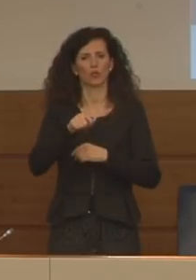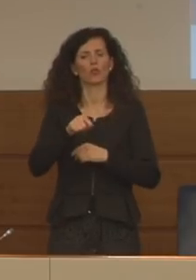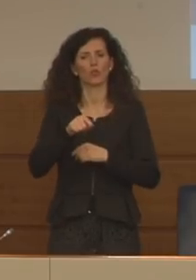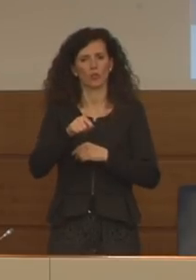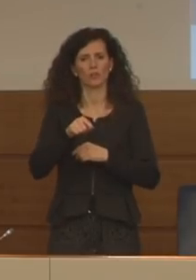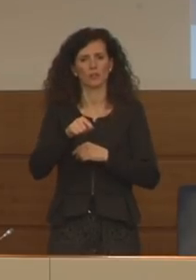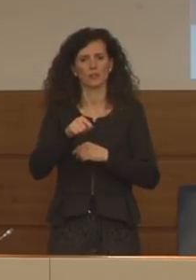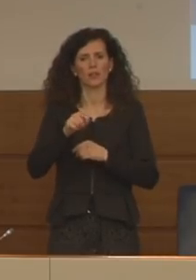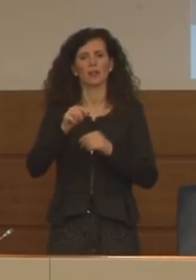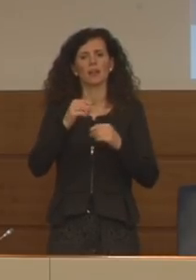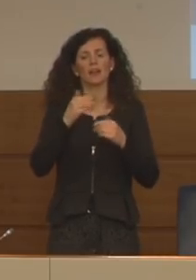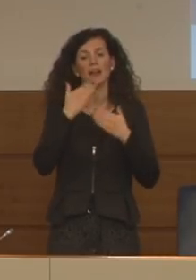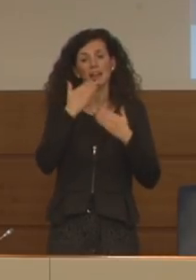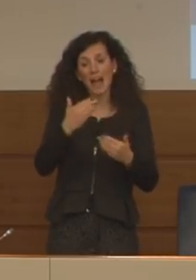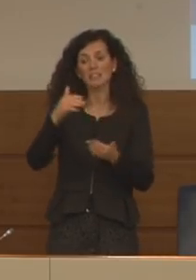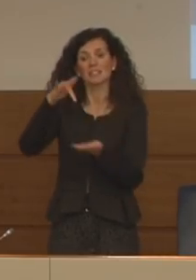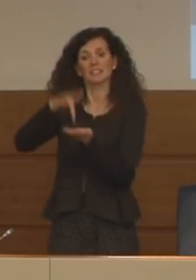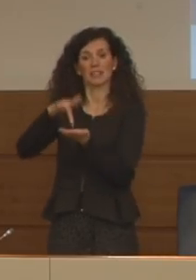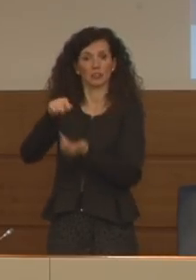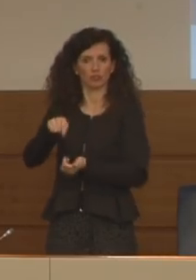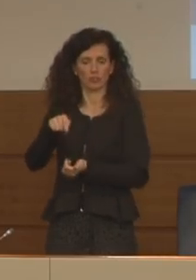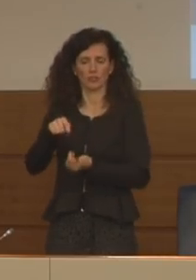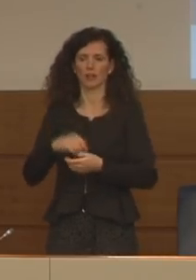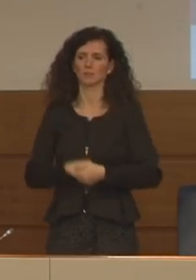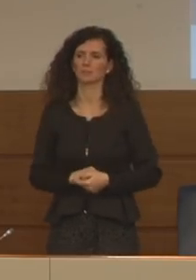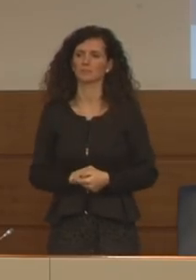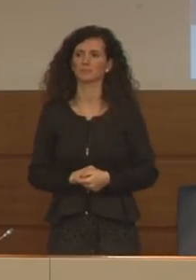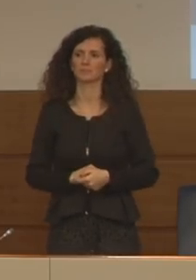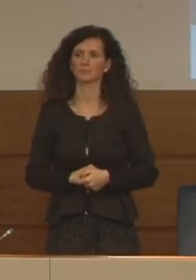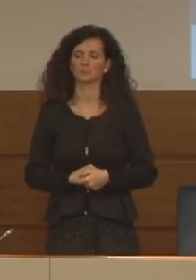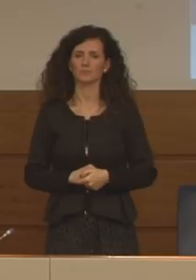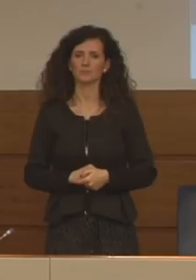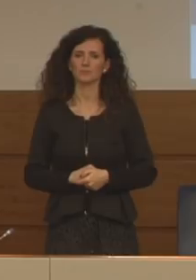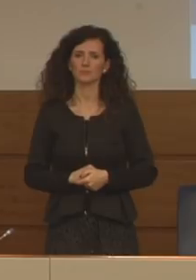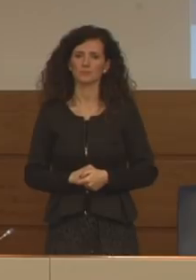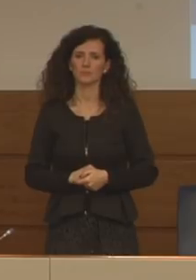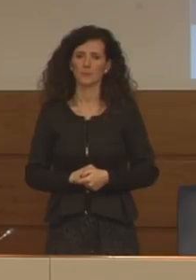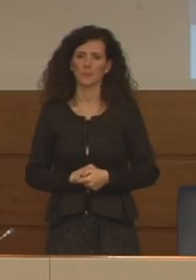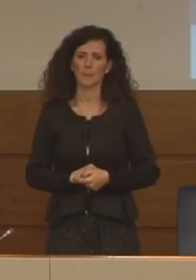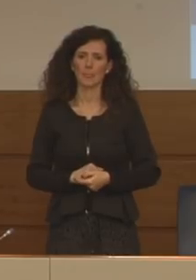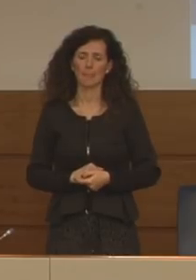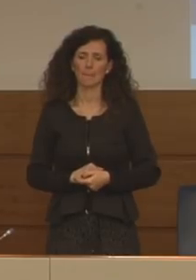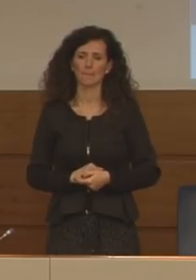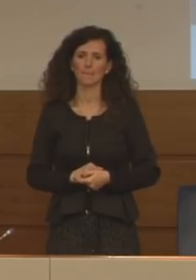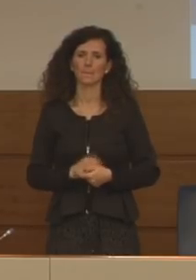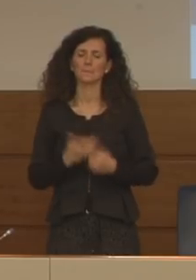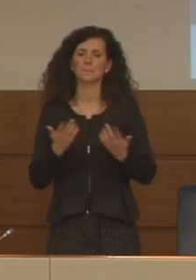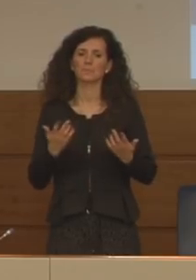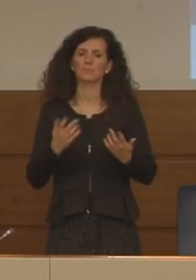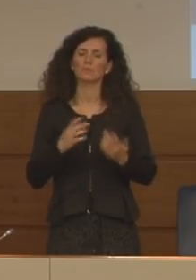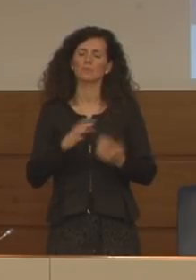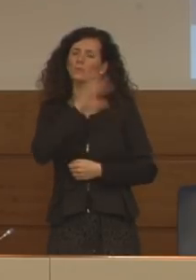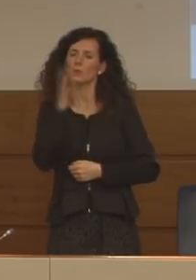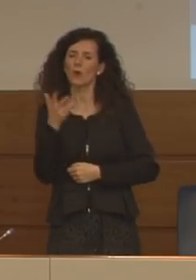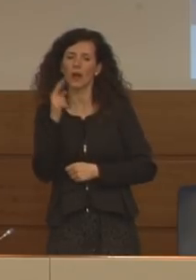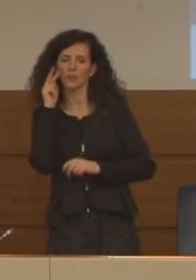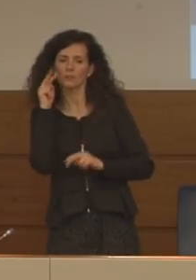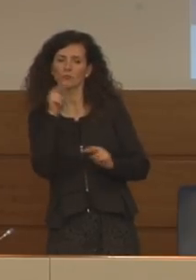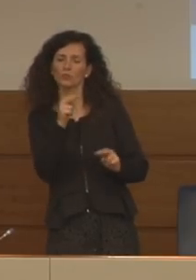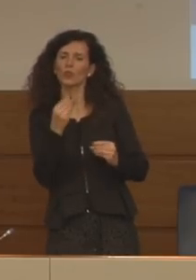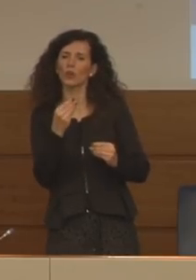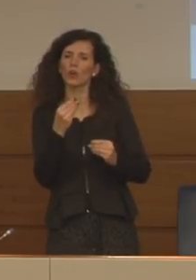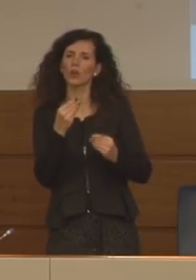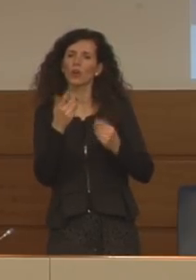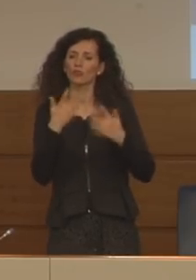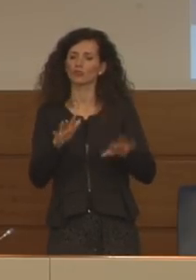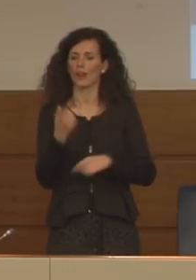sulla sede decentrata un altro punto riguarda l'interpretazione che è stata data a quanto ripetuto ieri